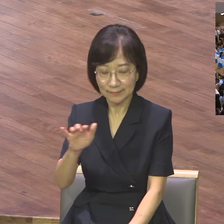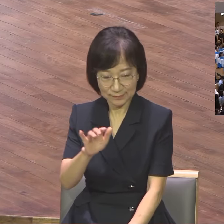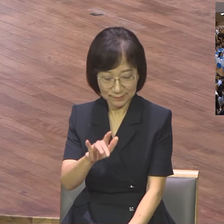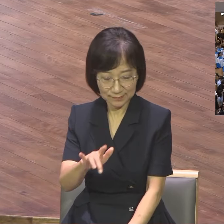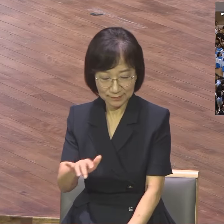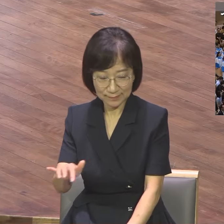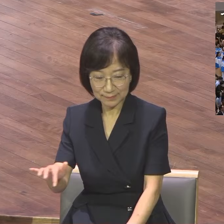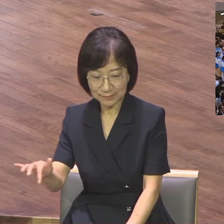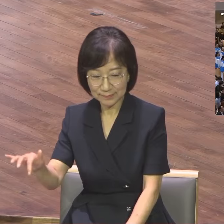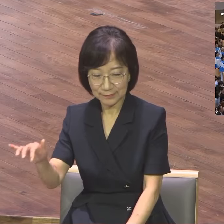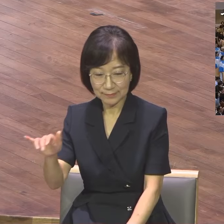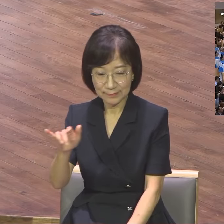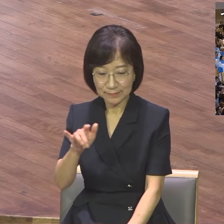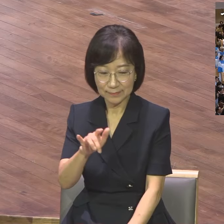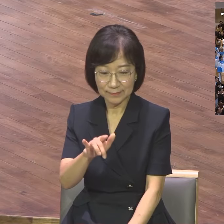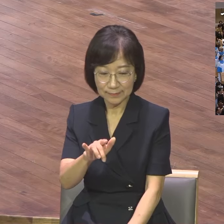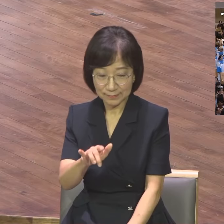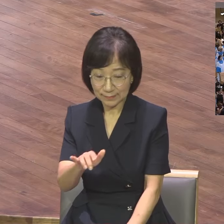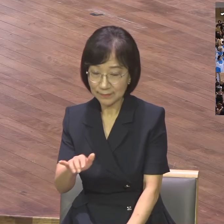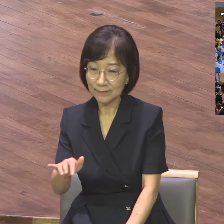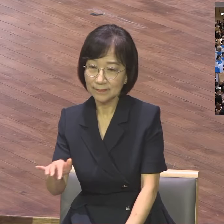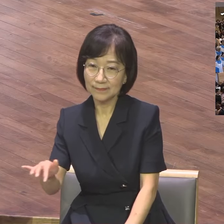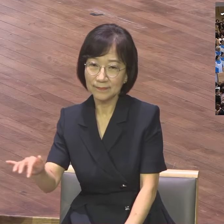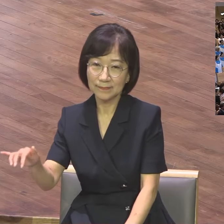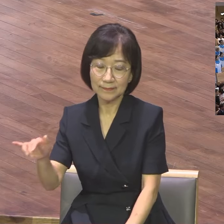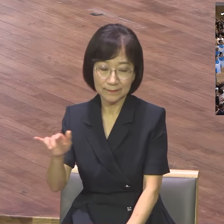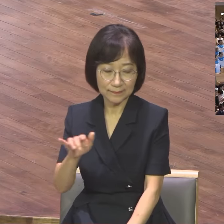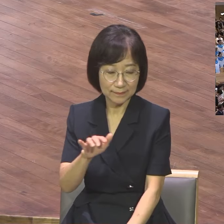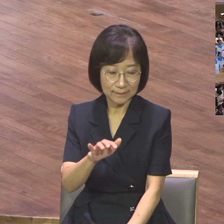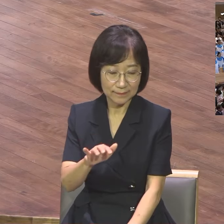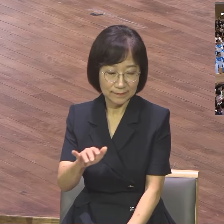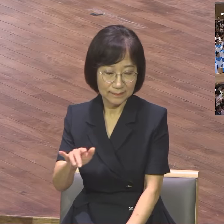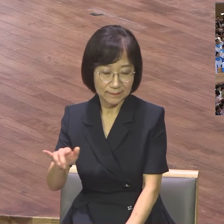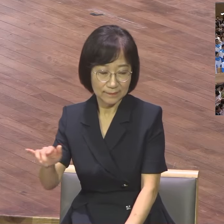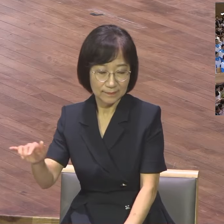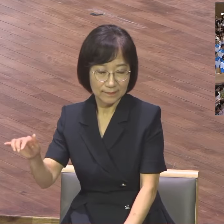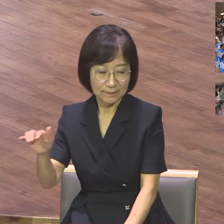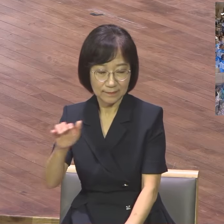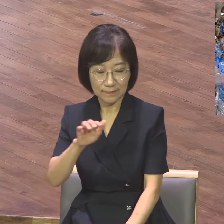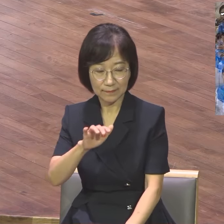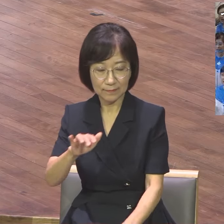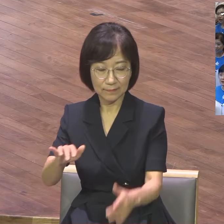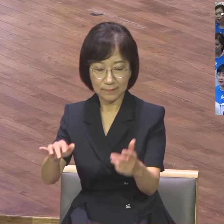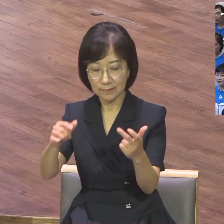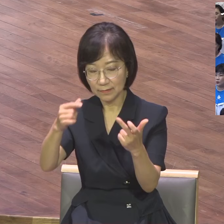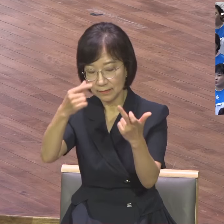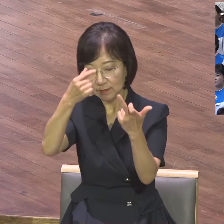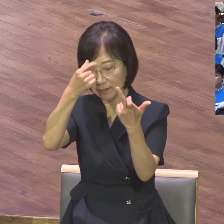예수의